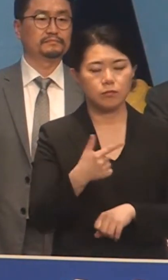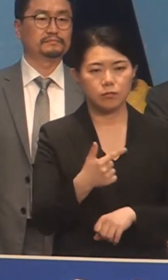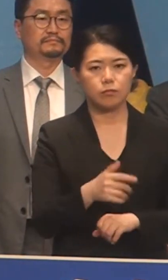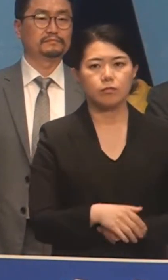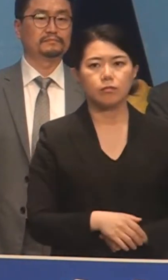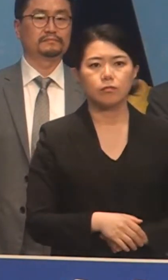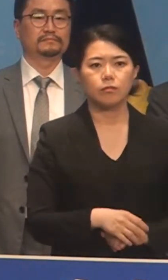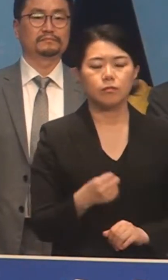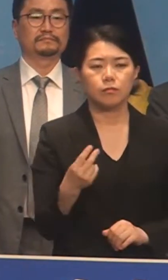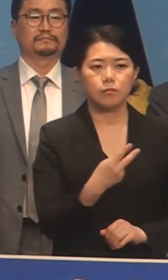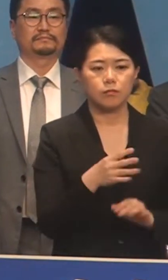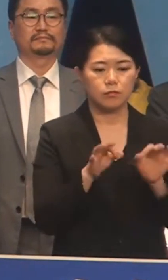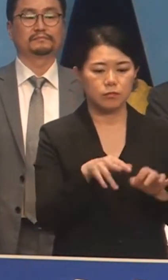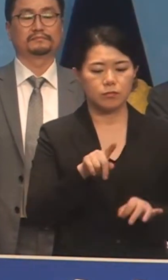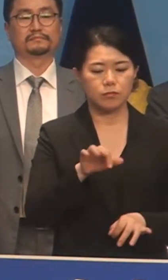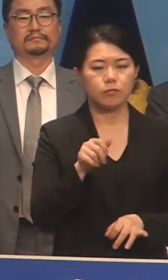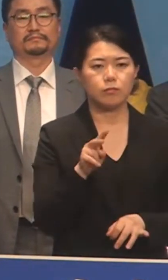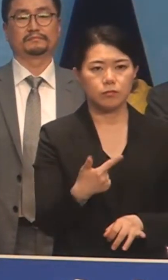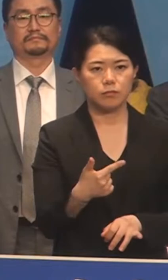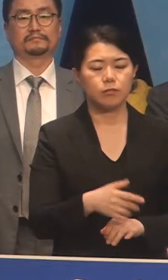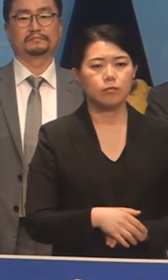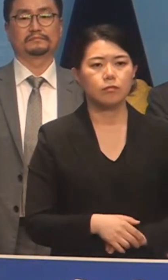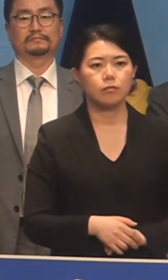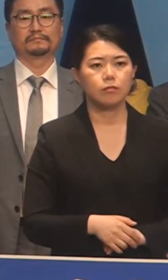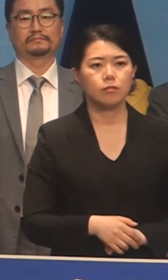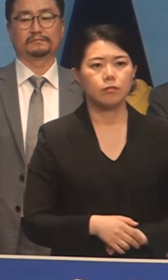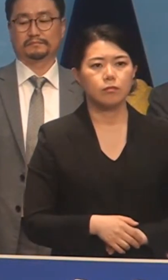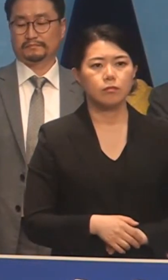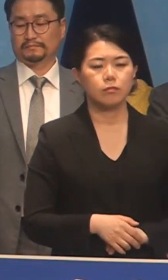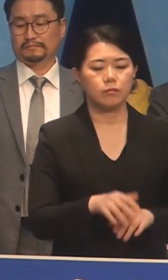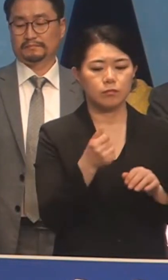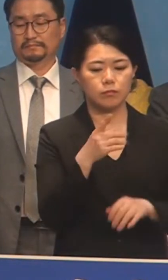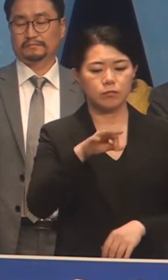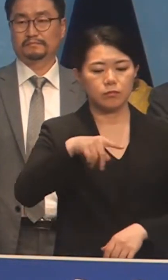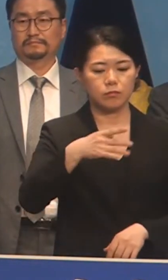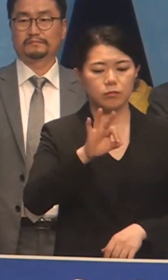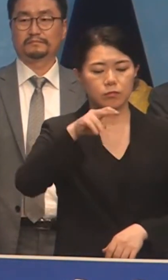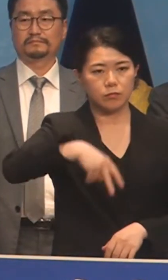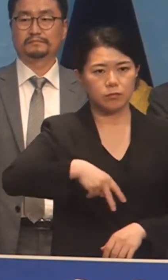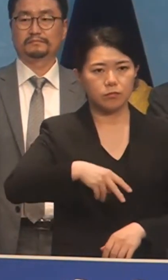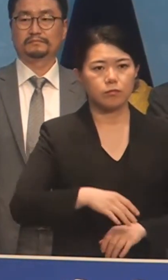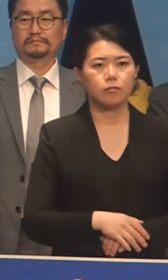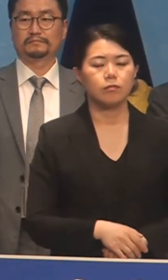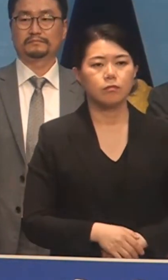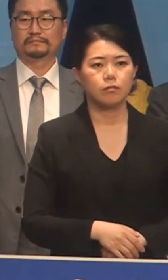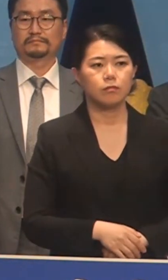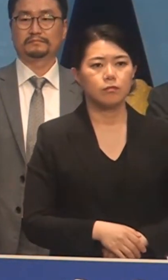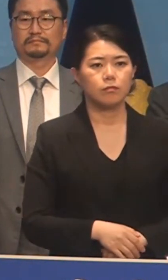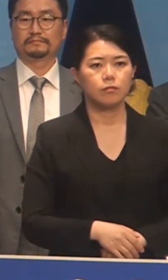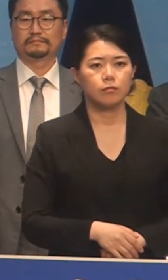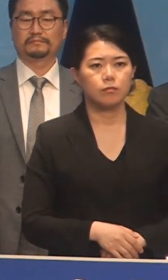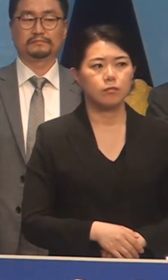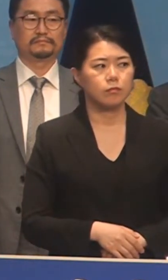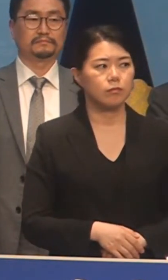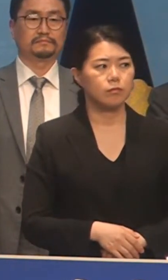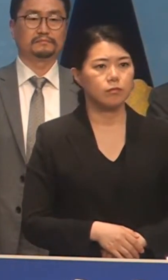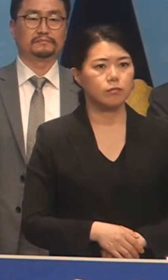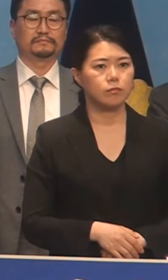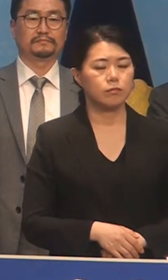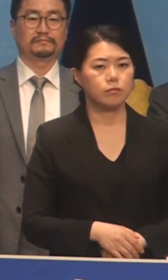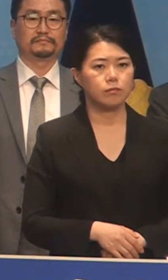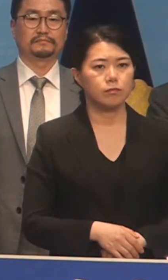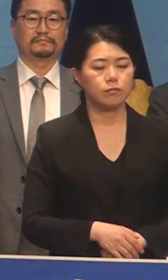책임연구원, 김성현 애트리 책임연구원, 그리고 홍승효 순천향대학교 교수 이렇게